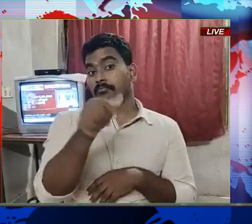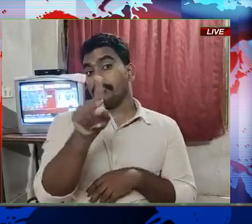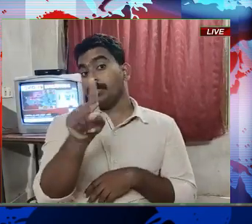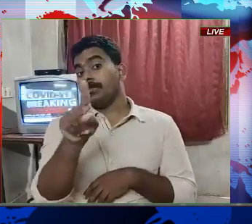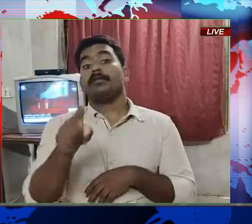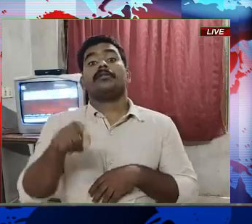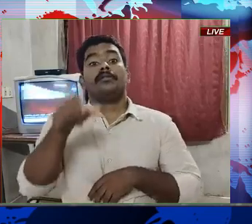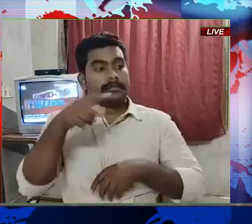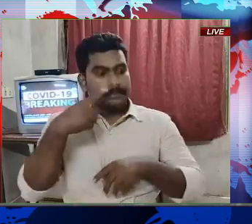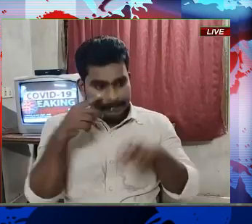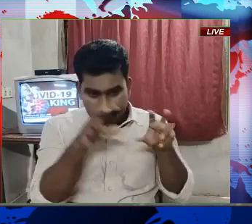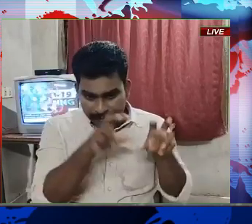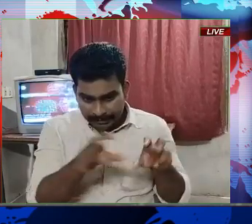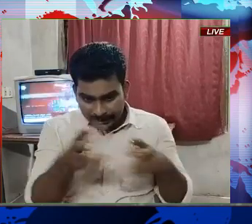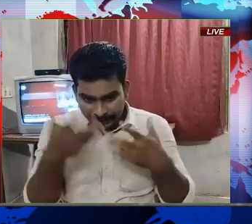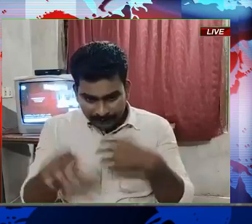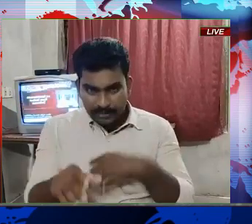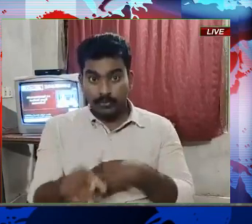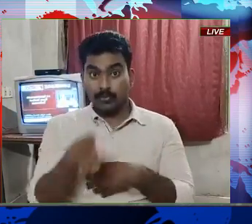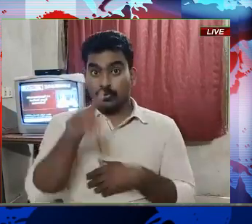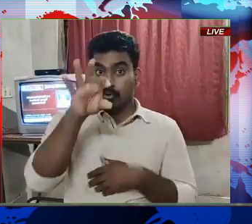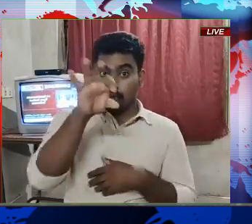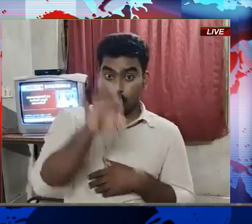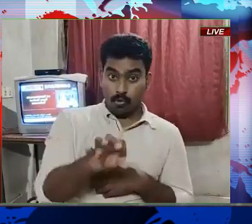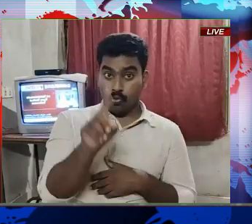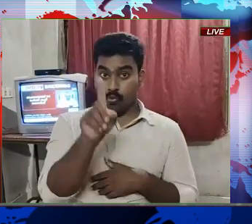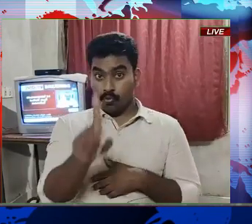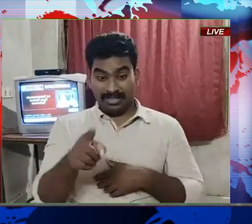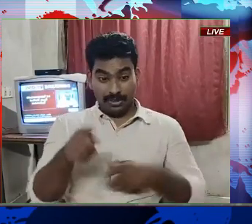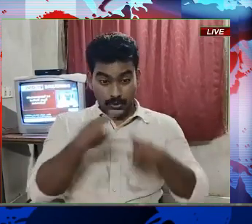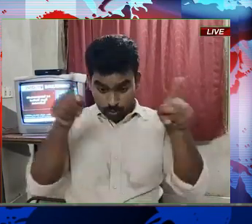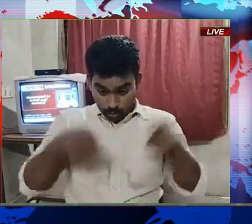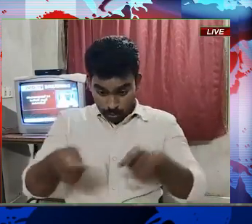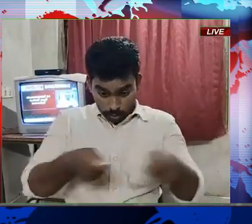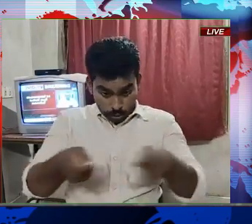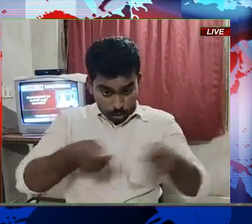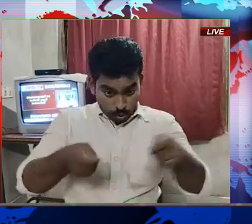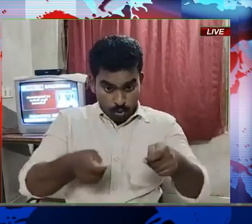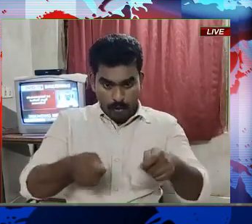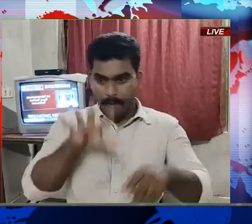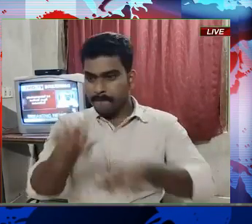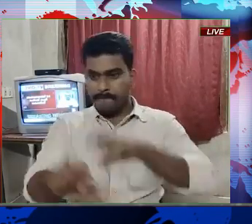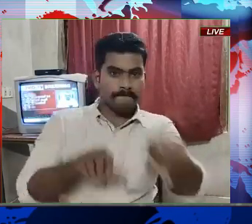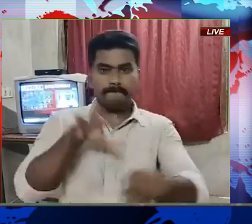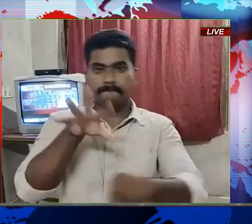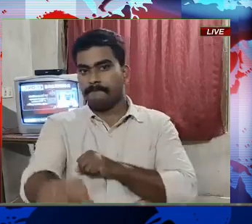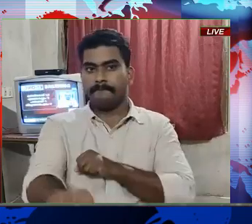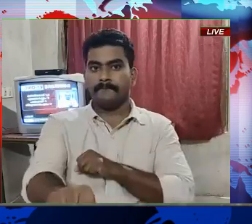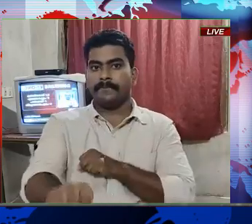സംസ്ഥാനത്ത് വളരെ അകലെ മരുന്നെത്തിക്കേണ്ട ചില അപൂർവ പ്രശ്നങ്ങൾ വരുന്നുണ്ട്.